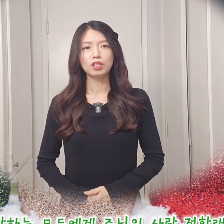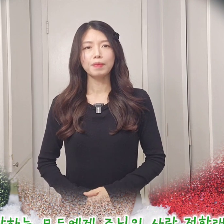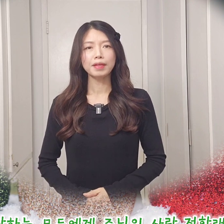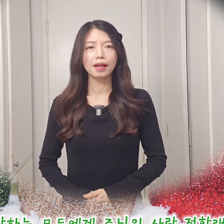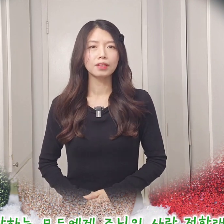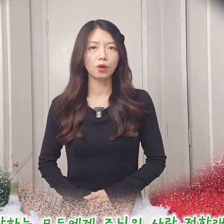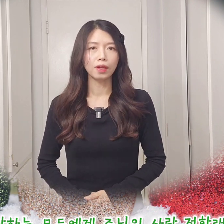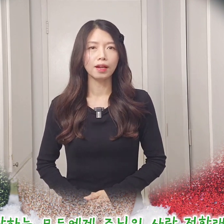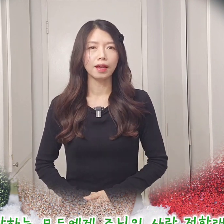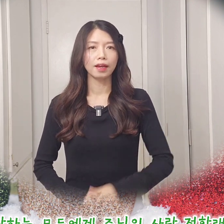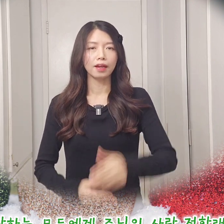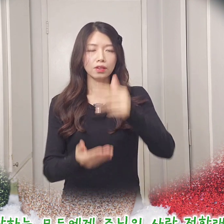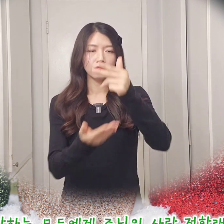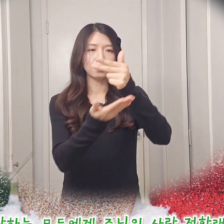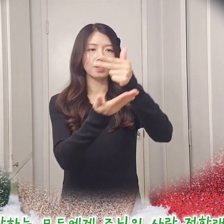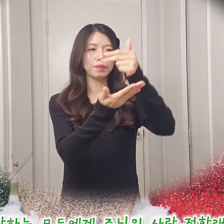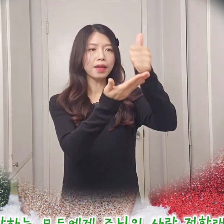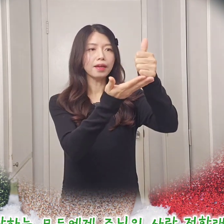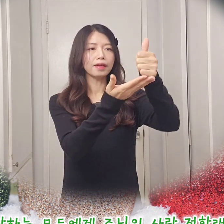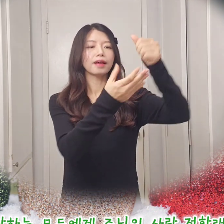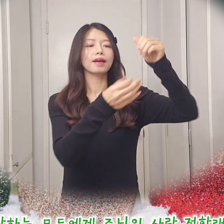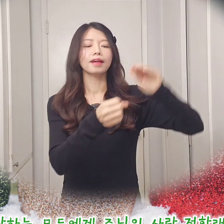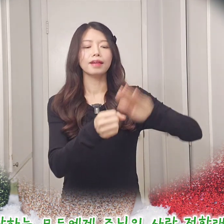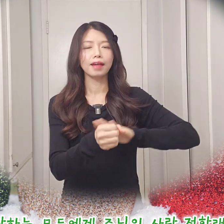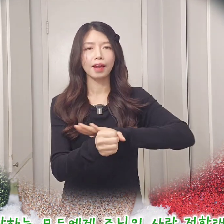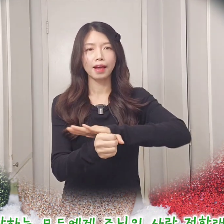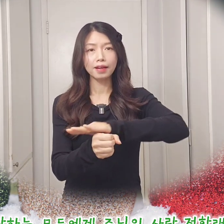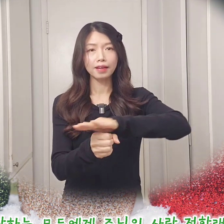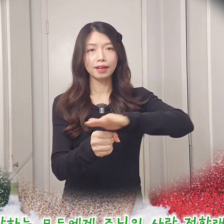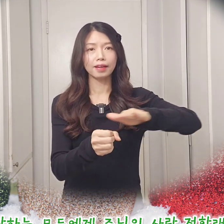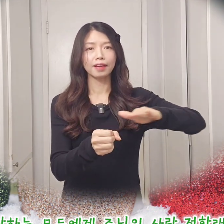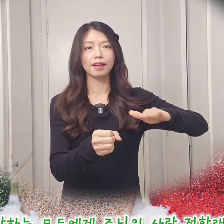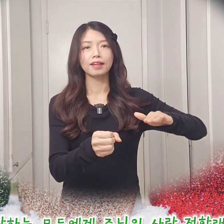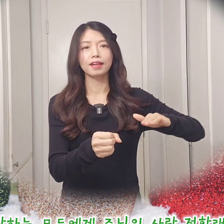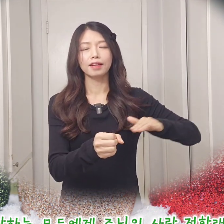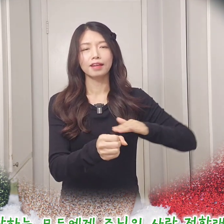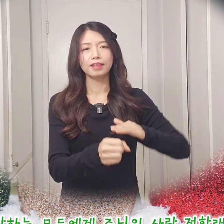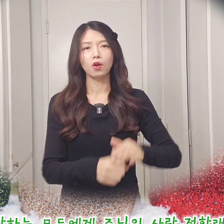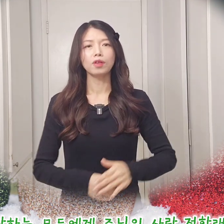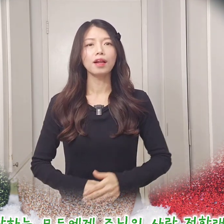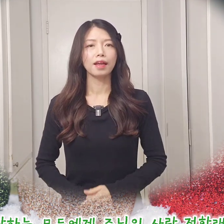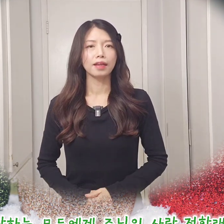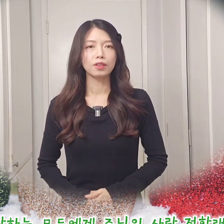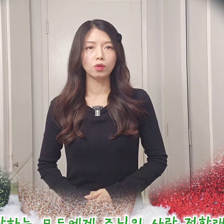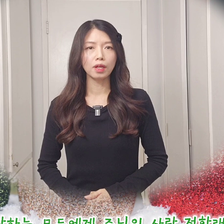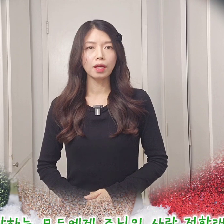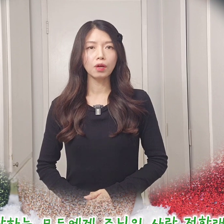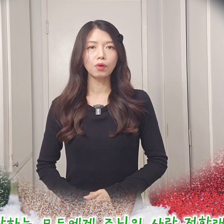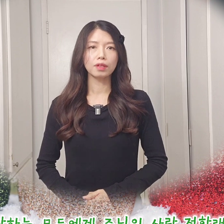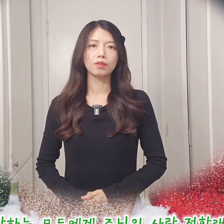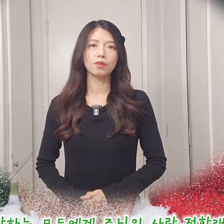주님의 사랑 전할래. 주님의 사랑 전할래. 전하다라고 한 뜻의